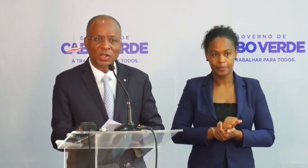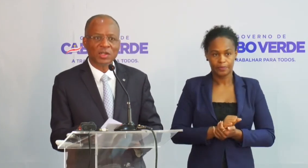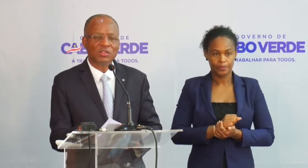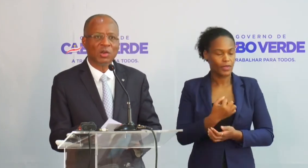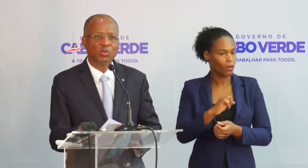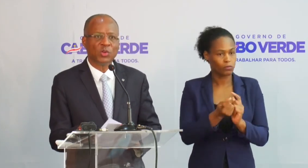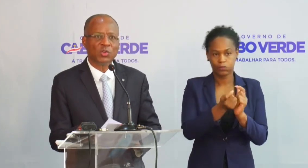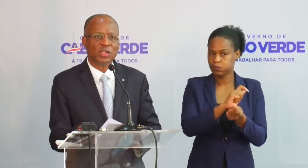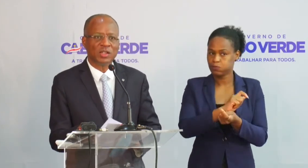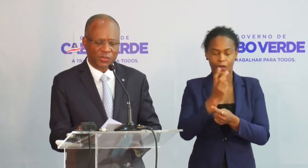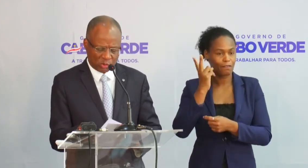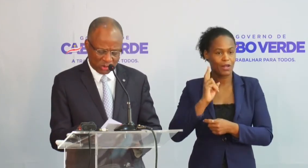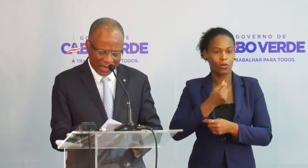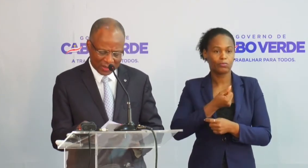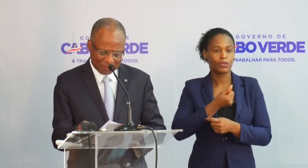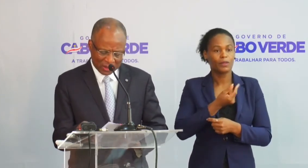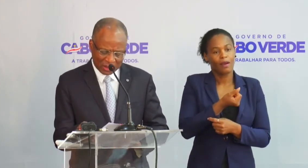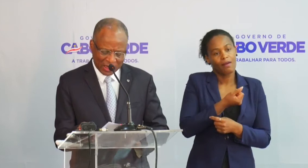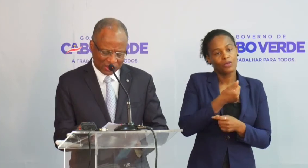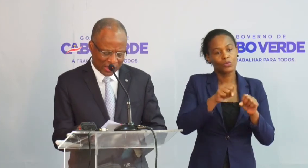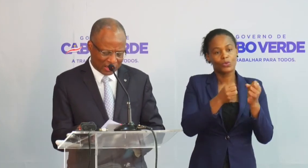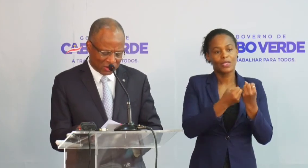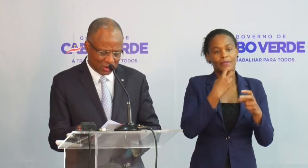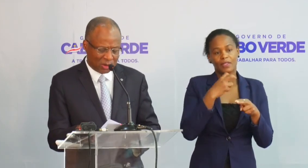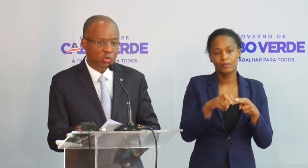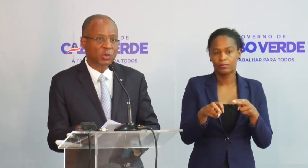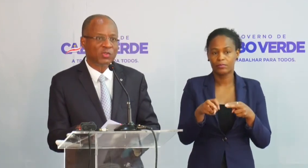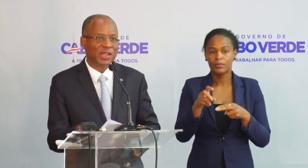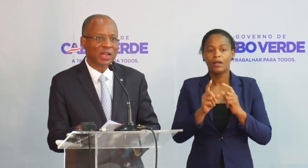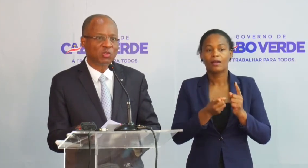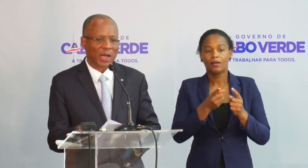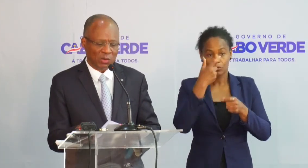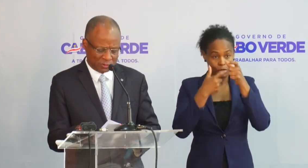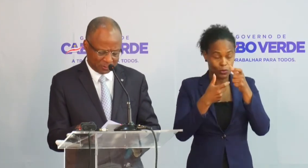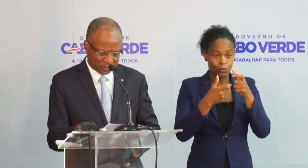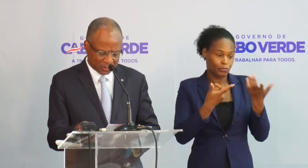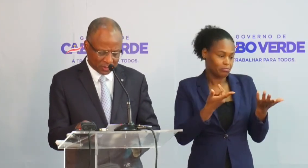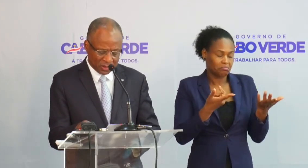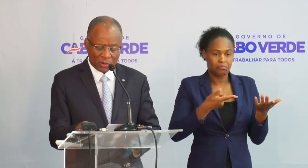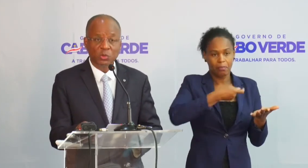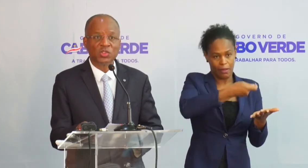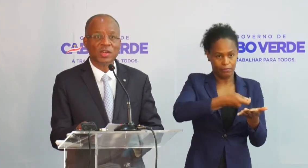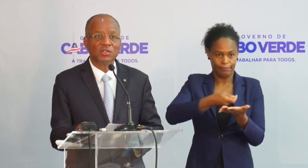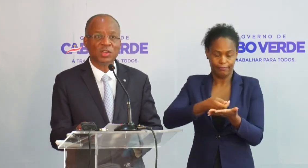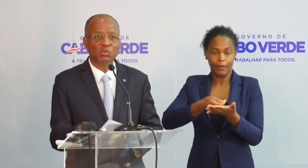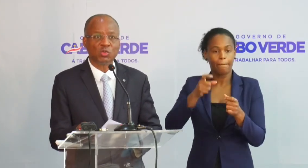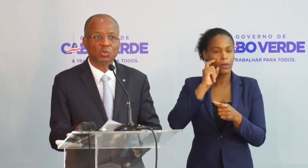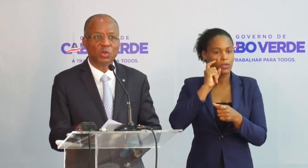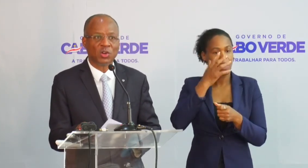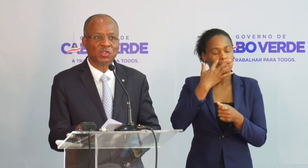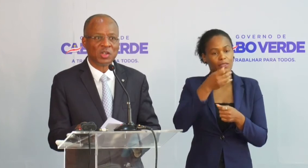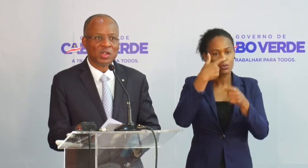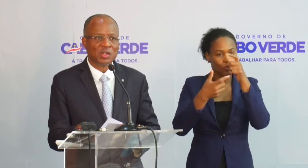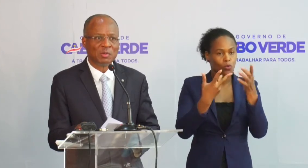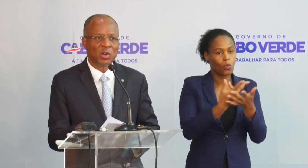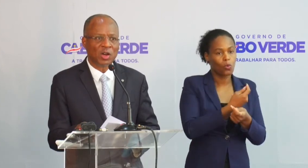Não alteração dos valores da tarifa social de eletricidade que os beneficiários pagam, protegendo assim os